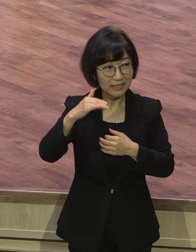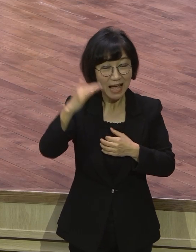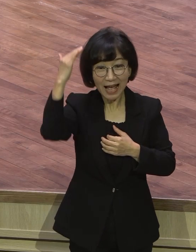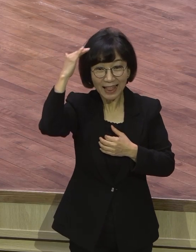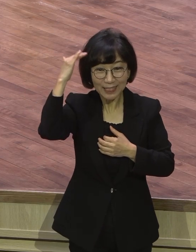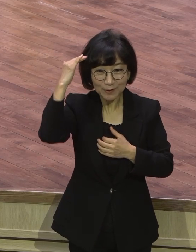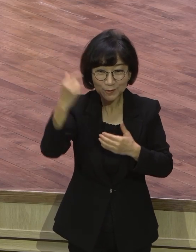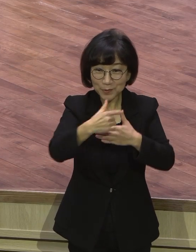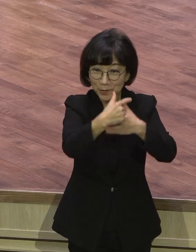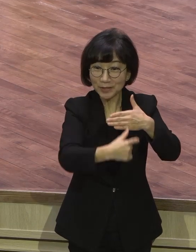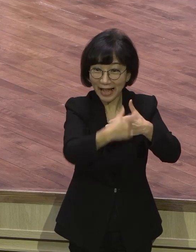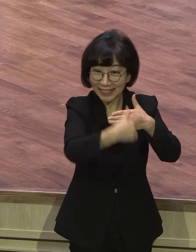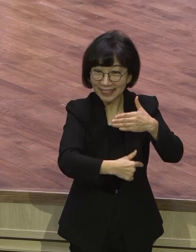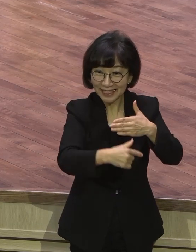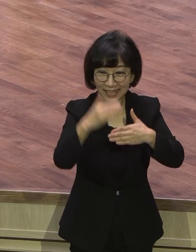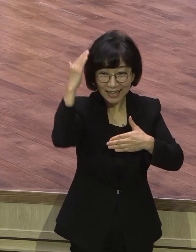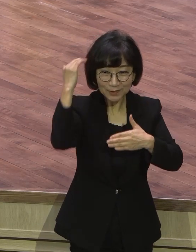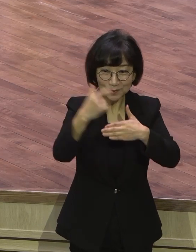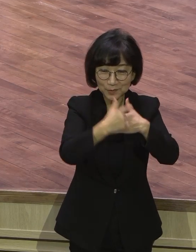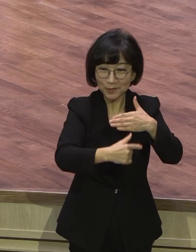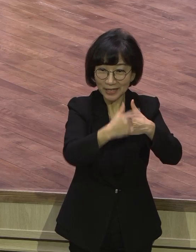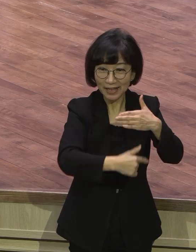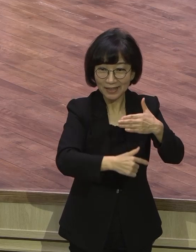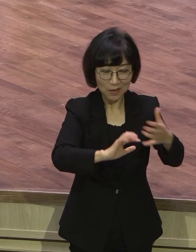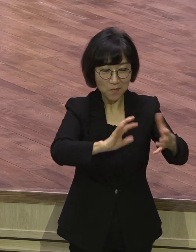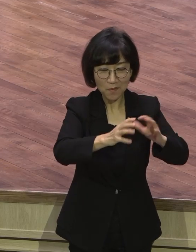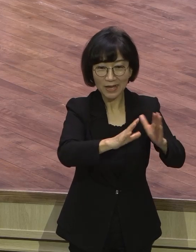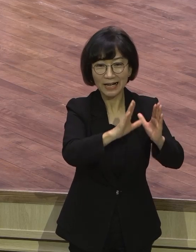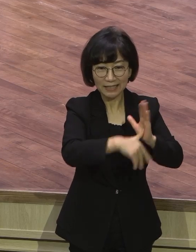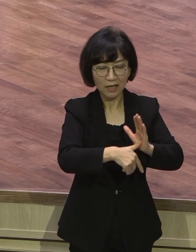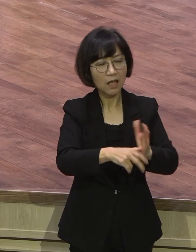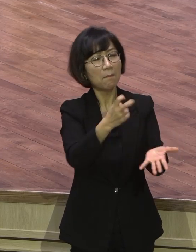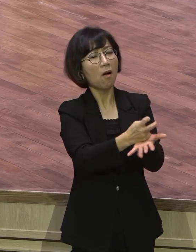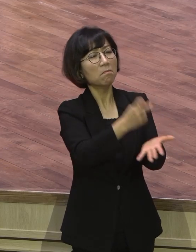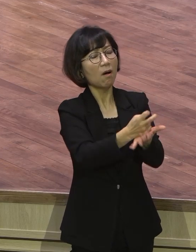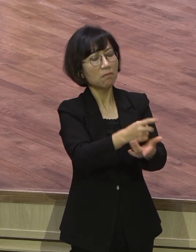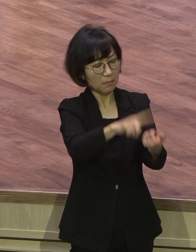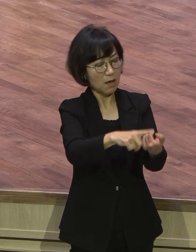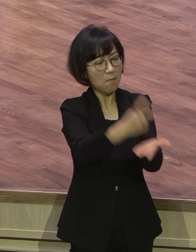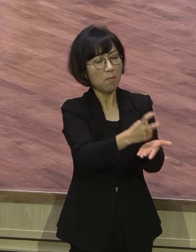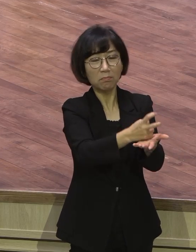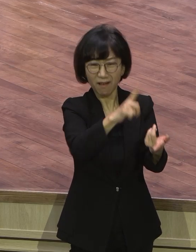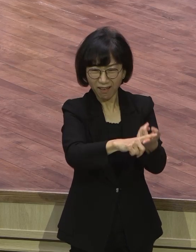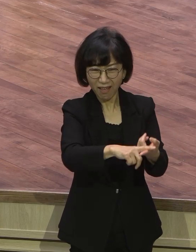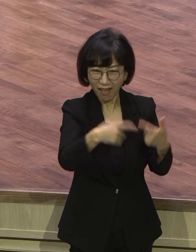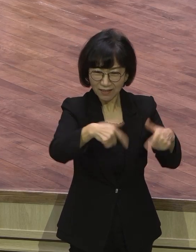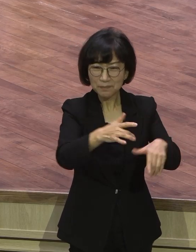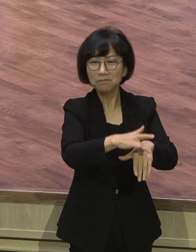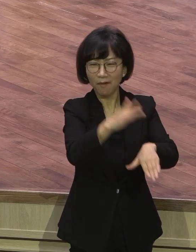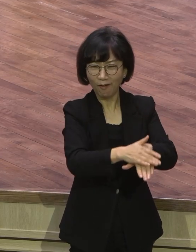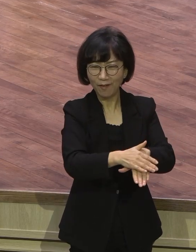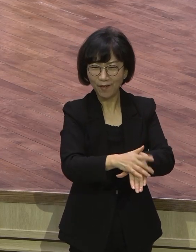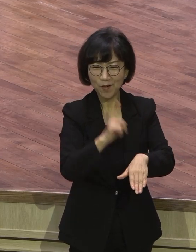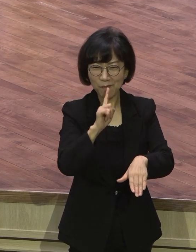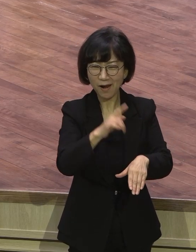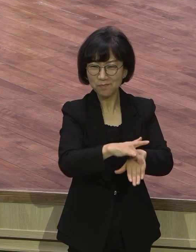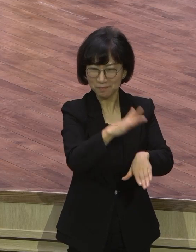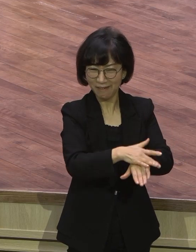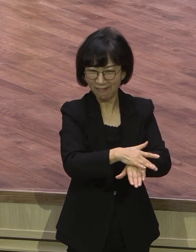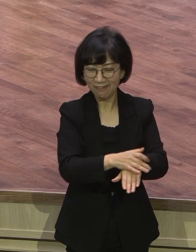교단에 많이 있죠. 한국 교단에 많이 있습니다. 총회에 보면 법이요. 법대로 합시다. 노예에 보면 심지어 그런 것들이